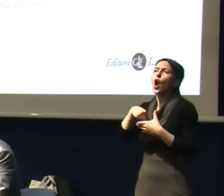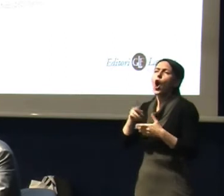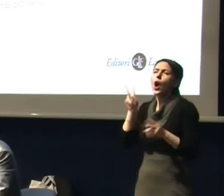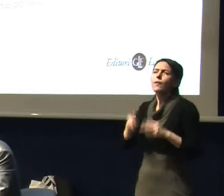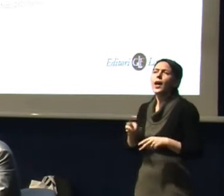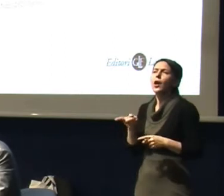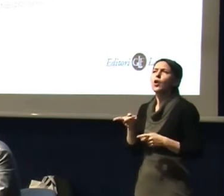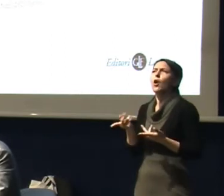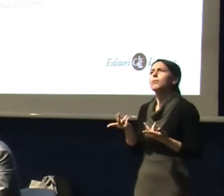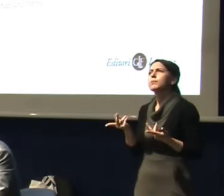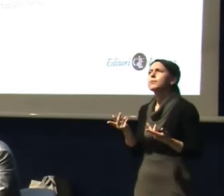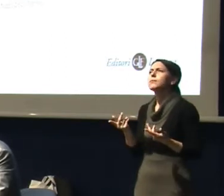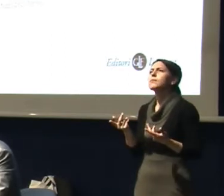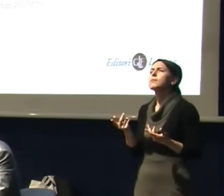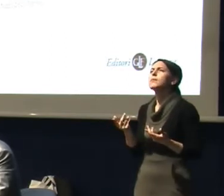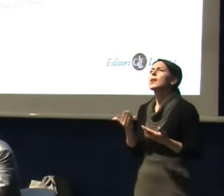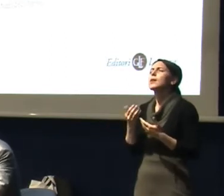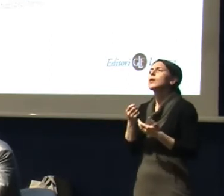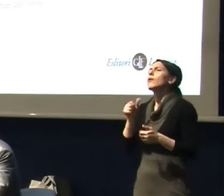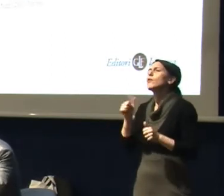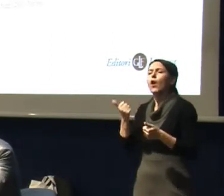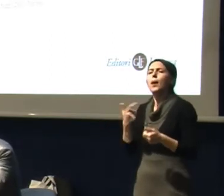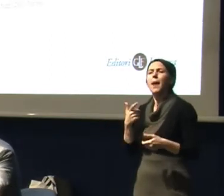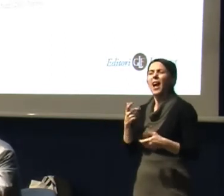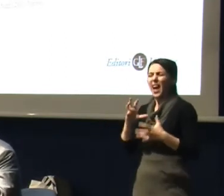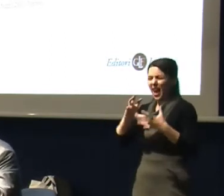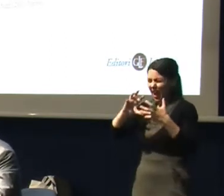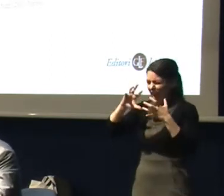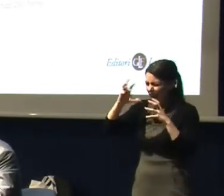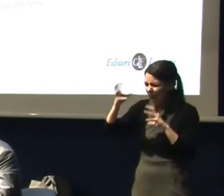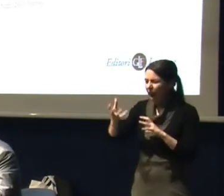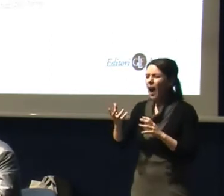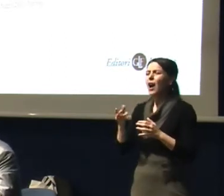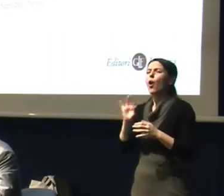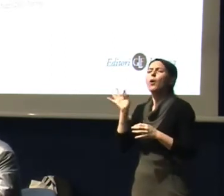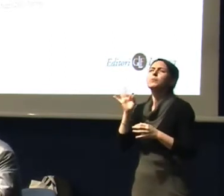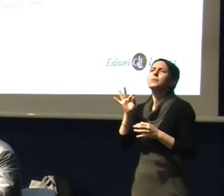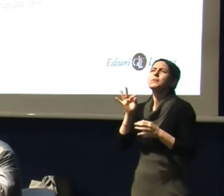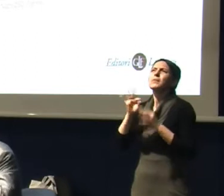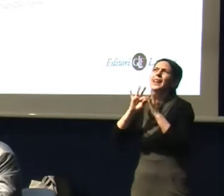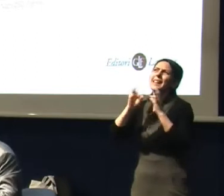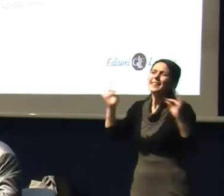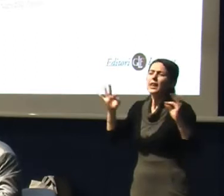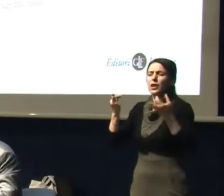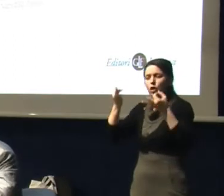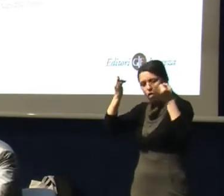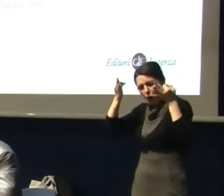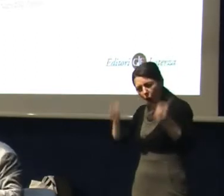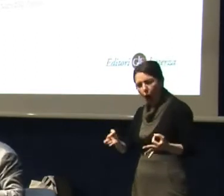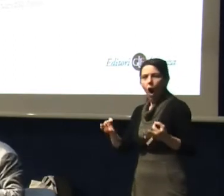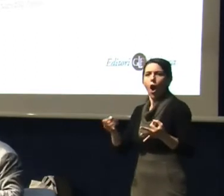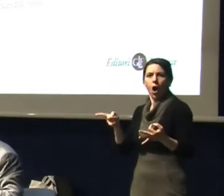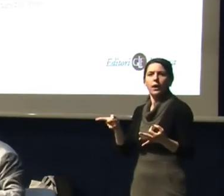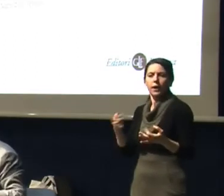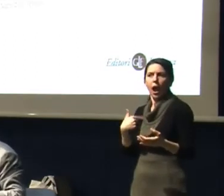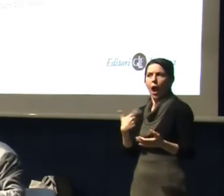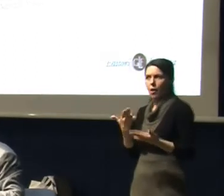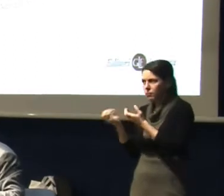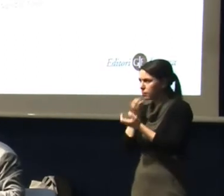la unico la complicazione ma la descrizione esatta di qualcosa che è complesso dicendo è complesso non è riducibile